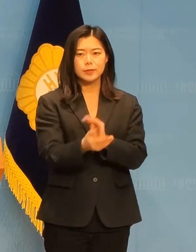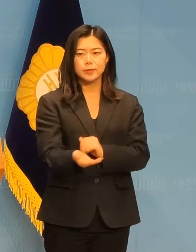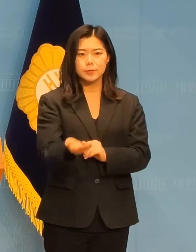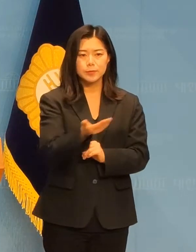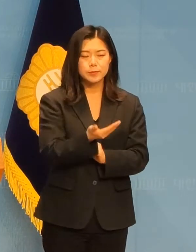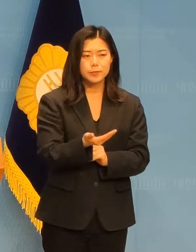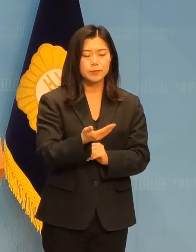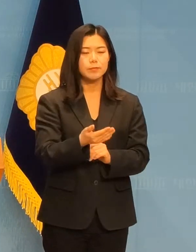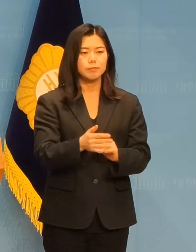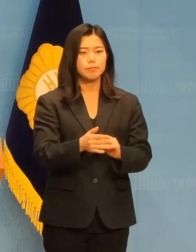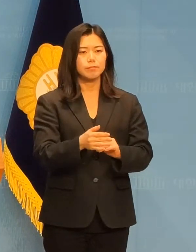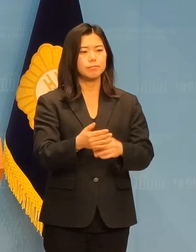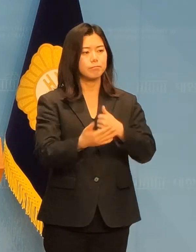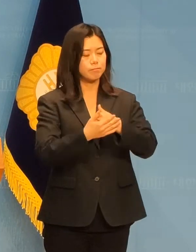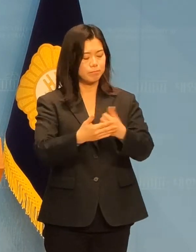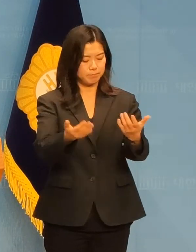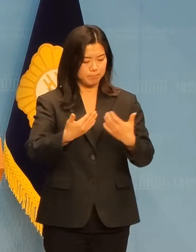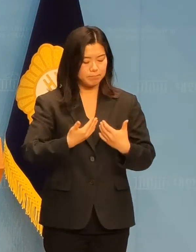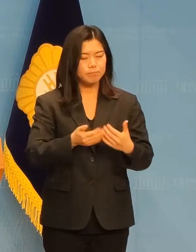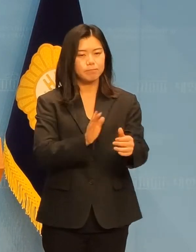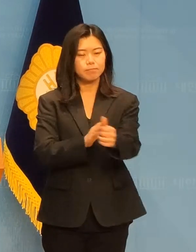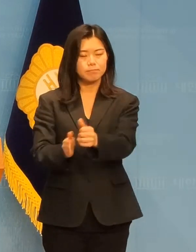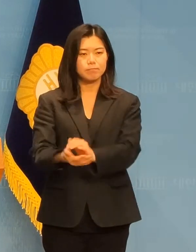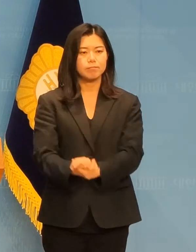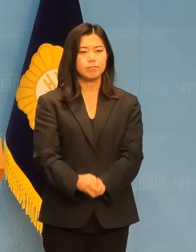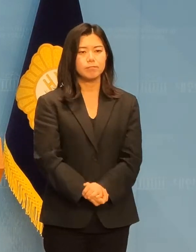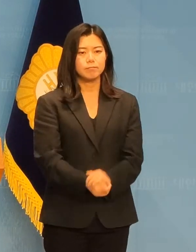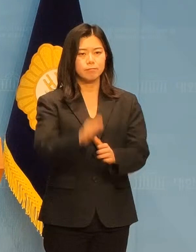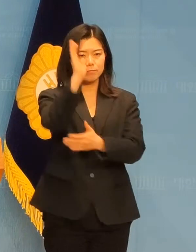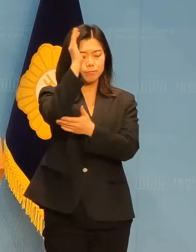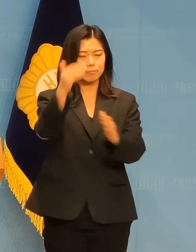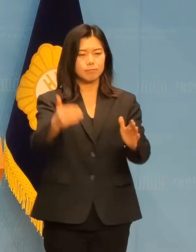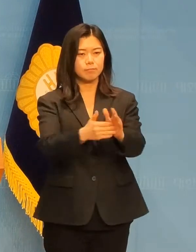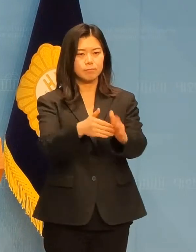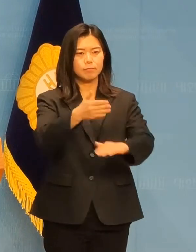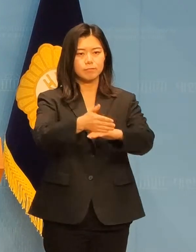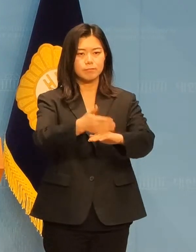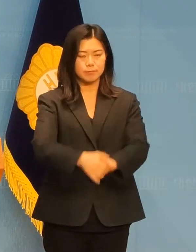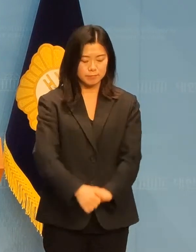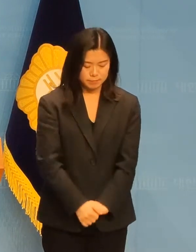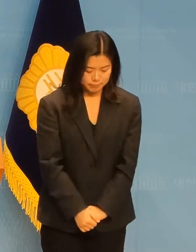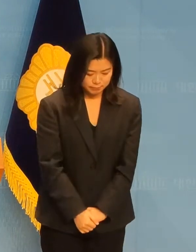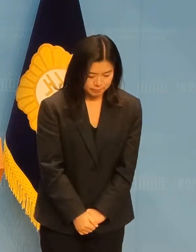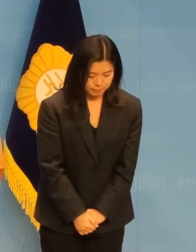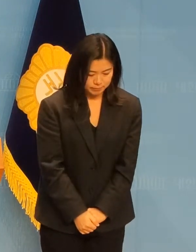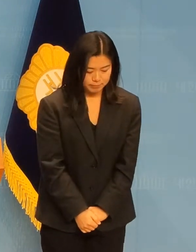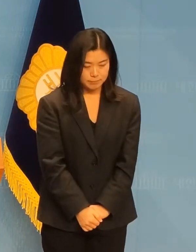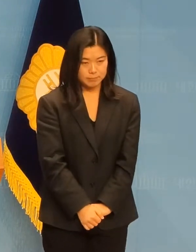여론 조성에 많은 힘을 기울여 주십사 부탁드리고 이것으로 기자회견을 마치겠습니다. 감사합니다.